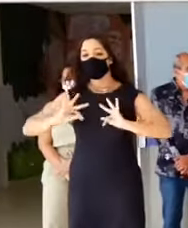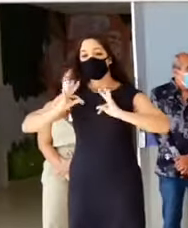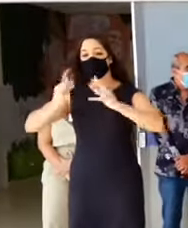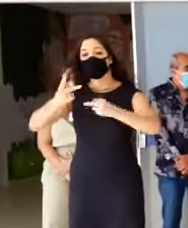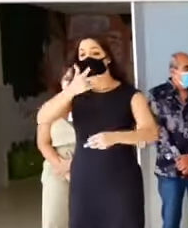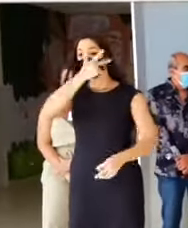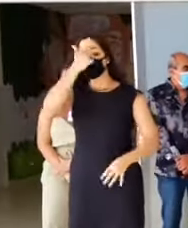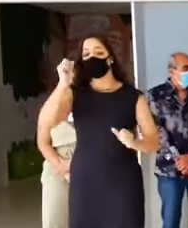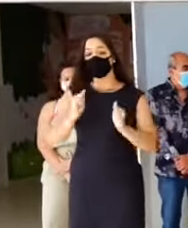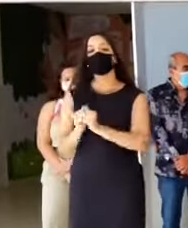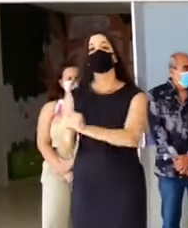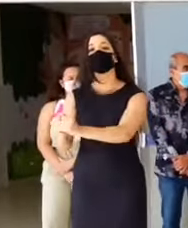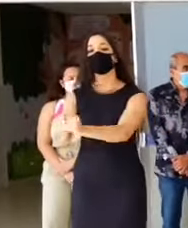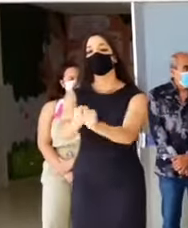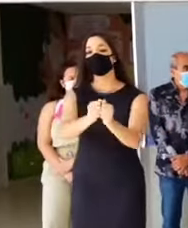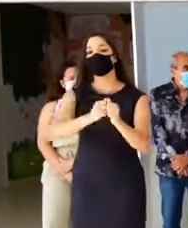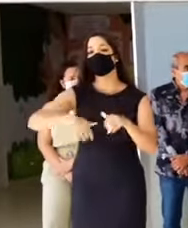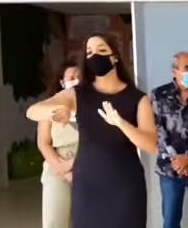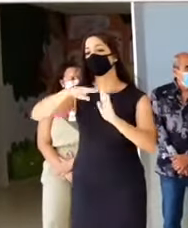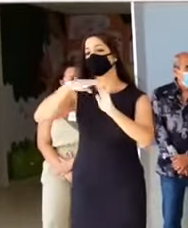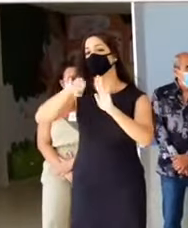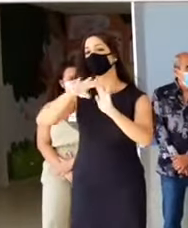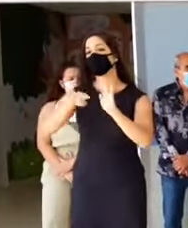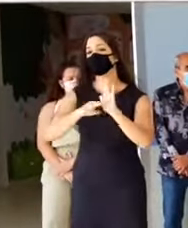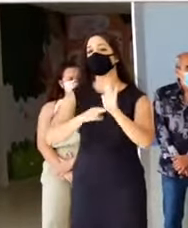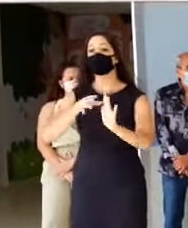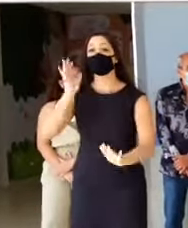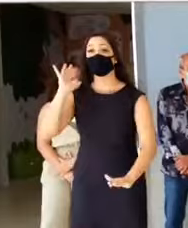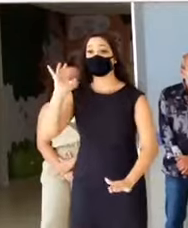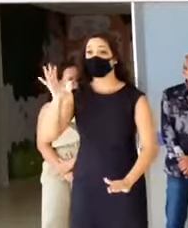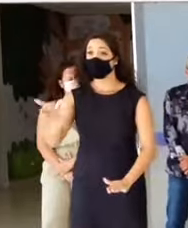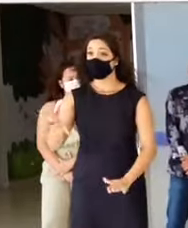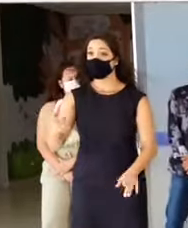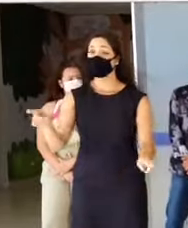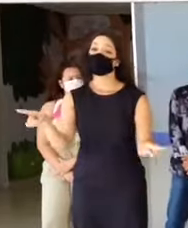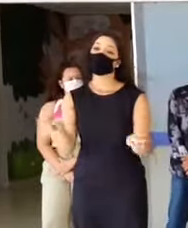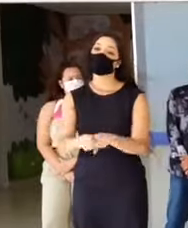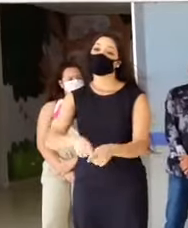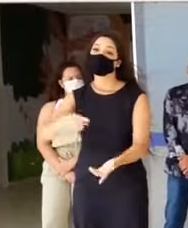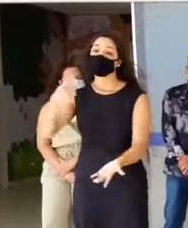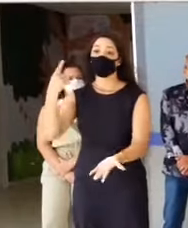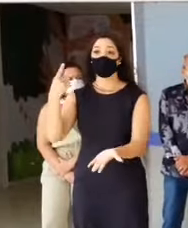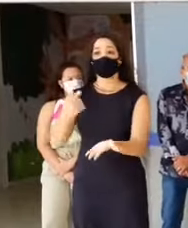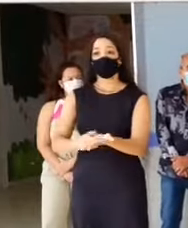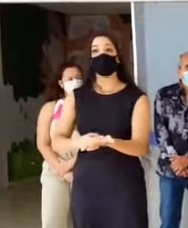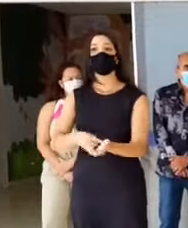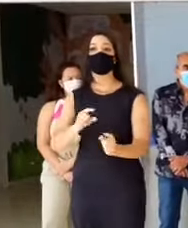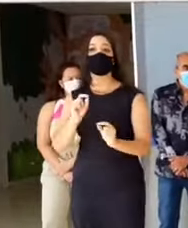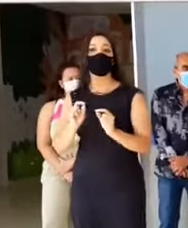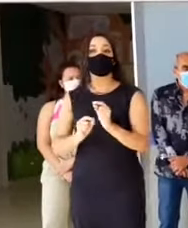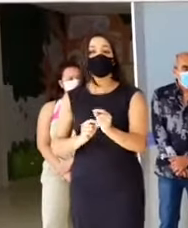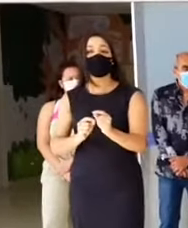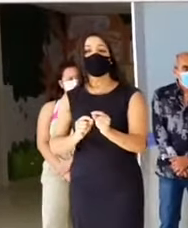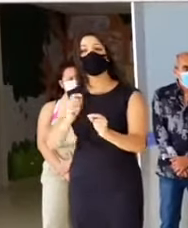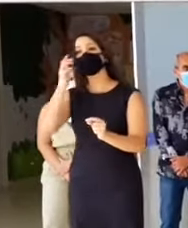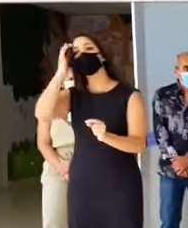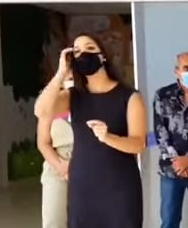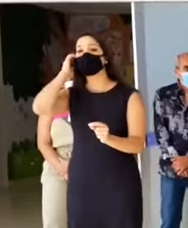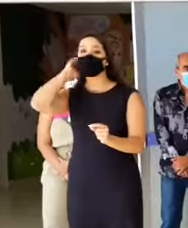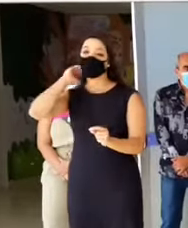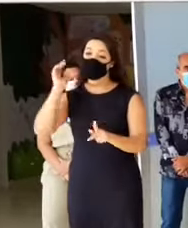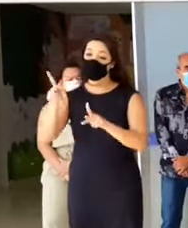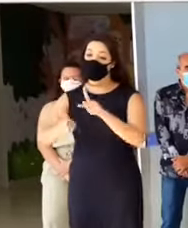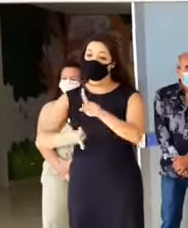envolveram, já foram citados, e acho que marcamos mais uma resposta para